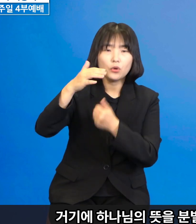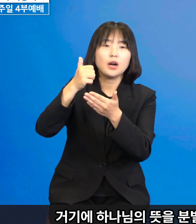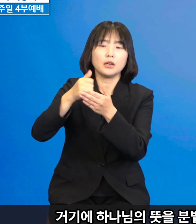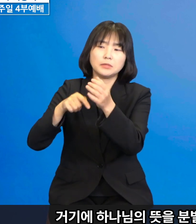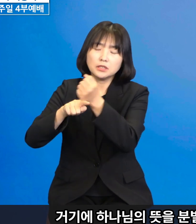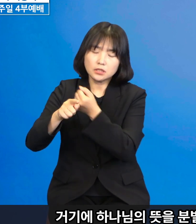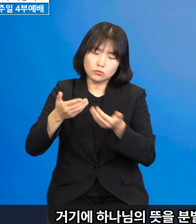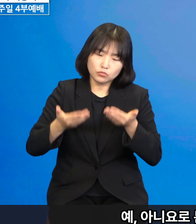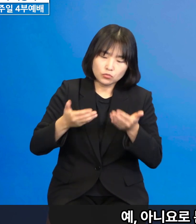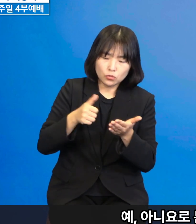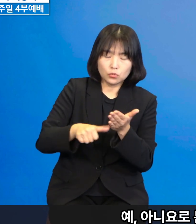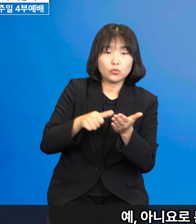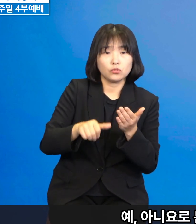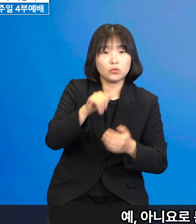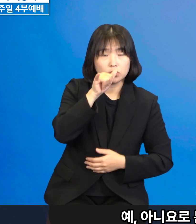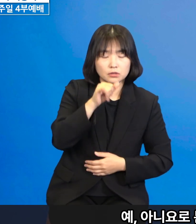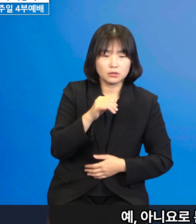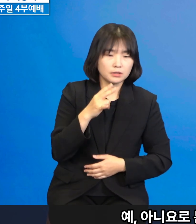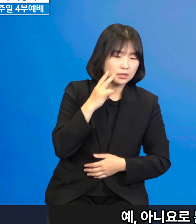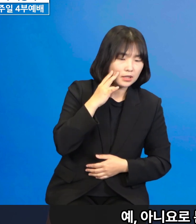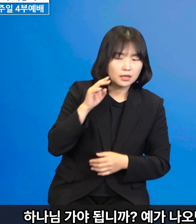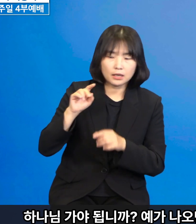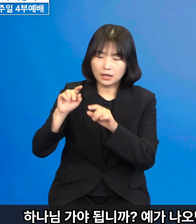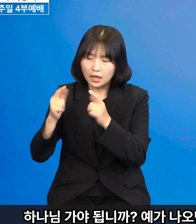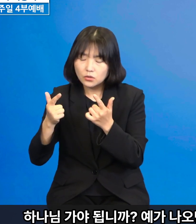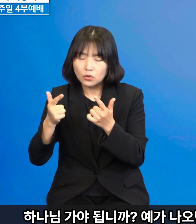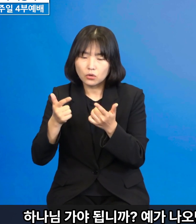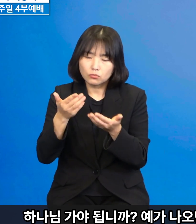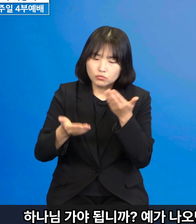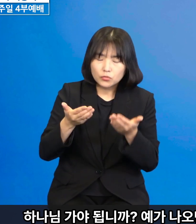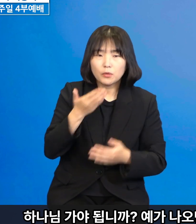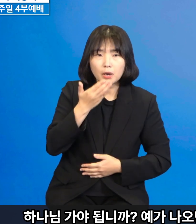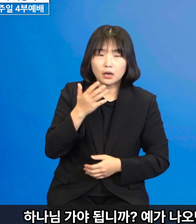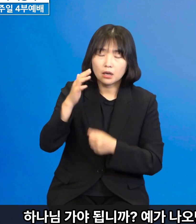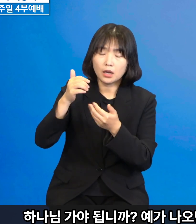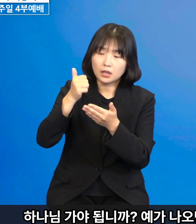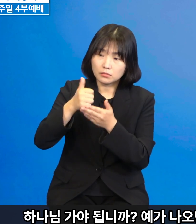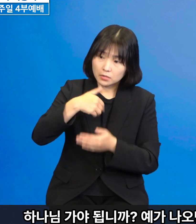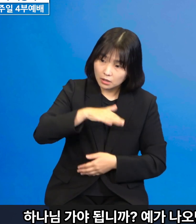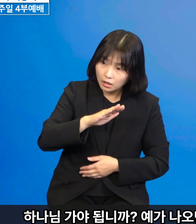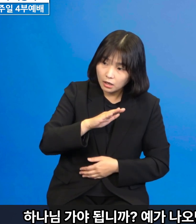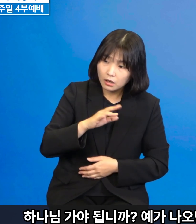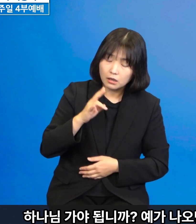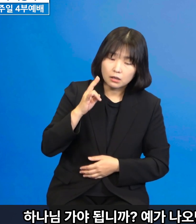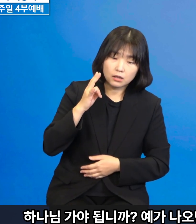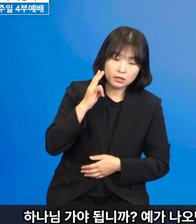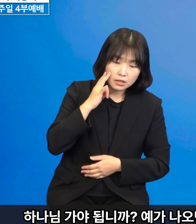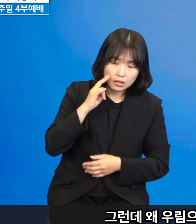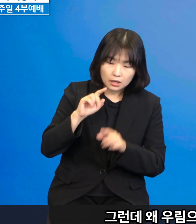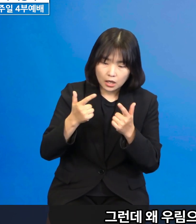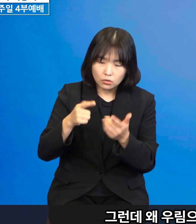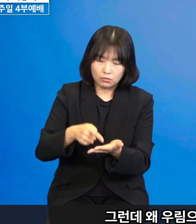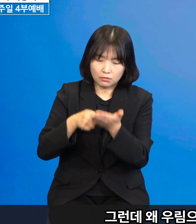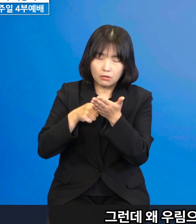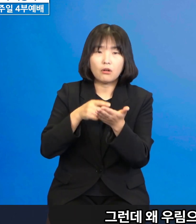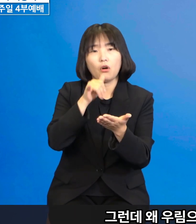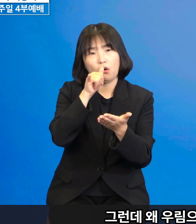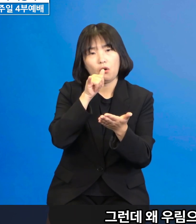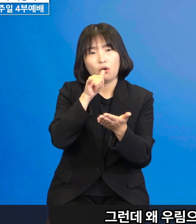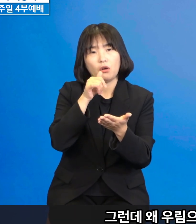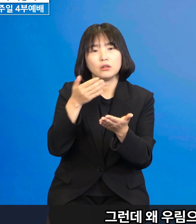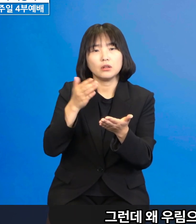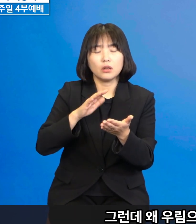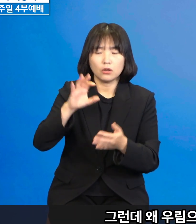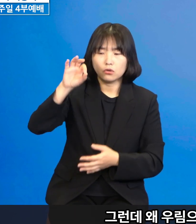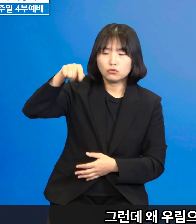있는 도구가 있었습니다. 예, 아니오로 분별이 되는 거예요. 하나님 가야 됩니까? 예가 넘으면 맞는 것이고 아니오면 아닌 것이죠. 그런데 왜